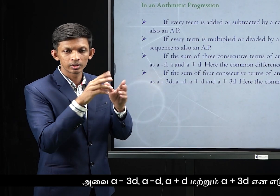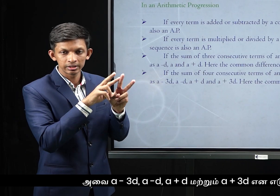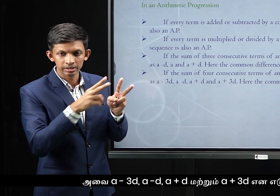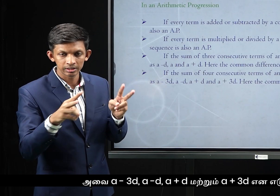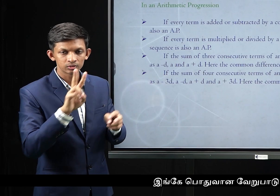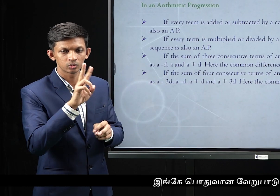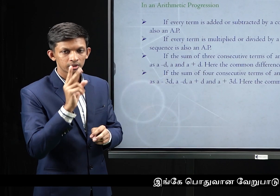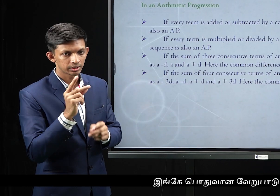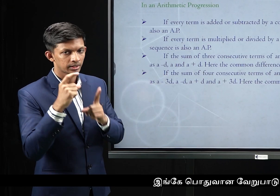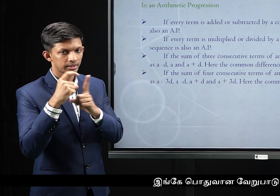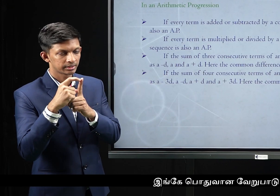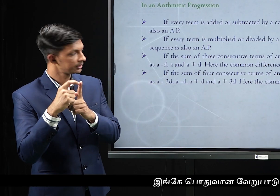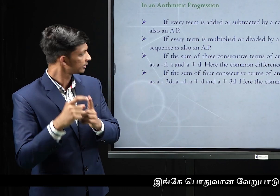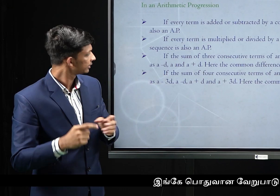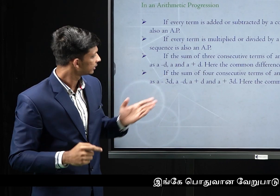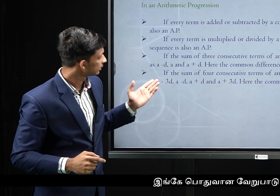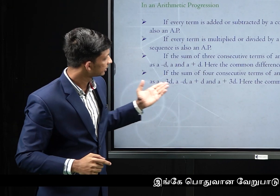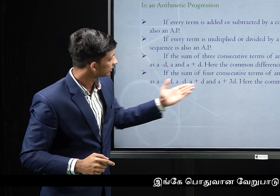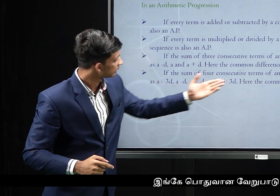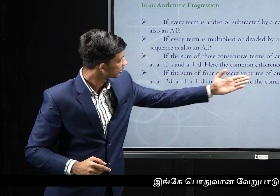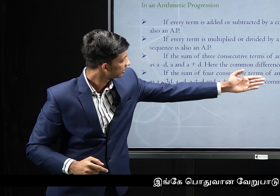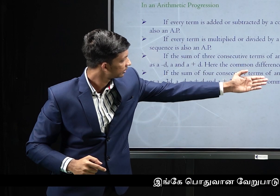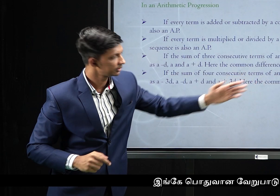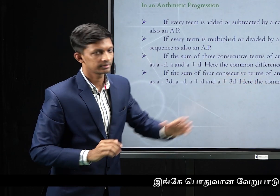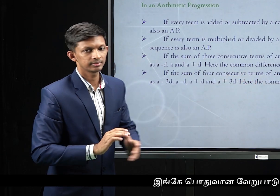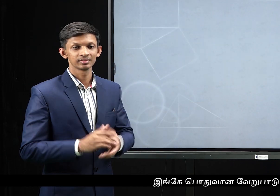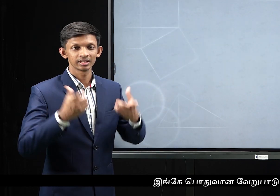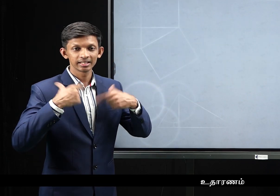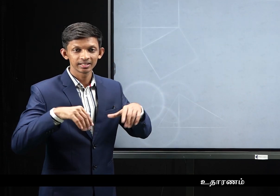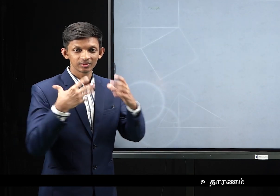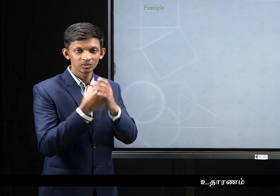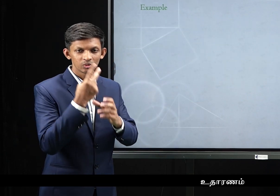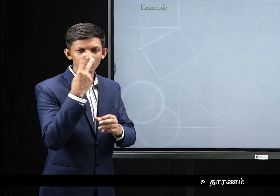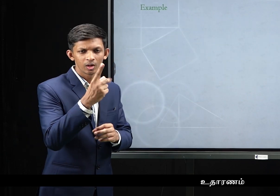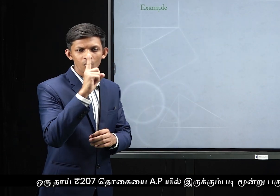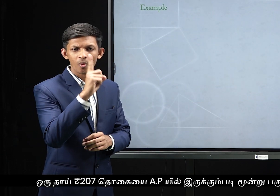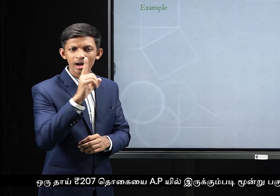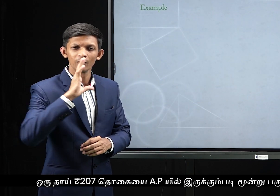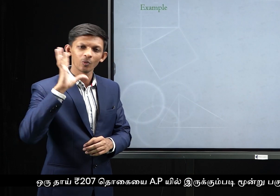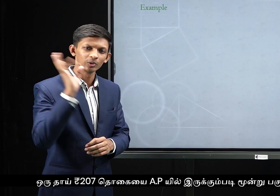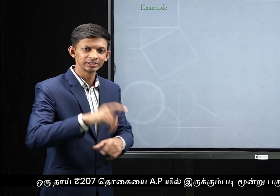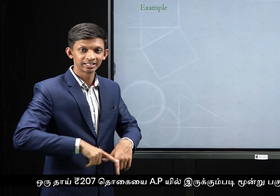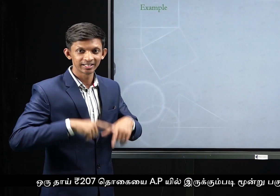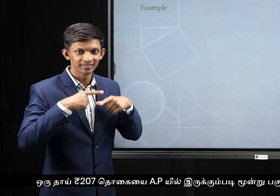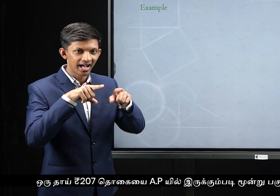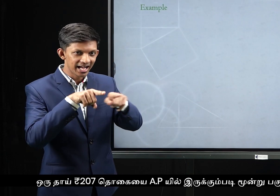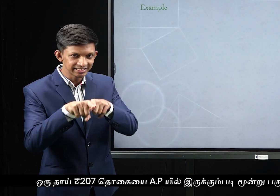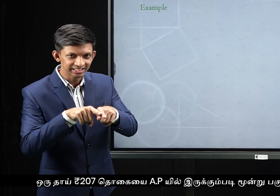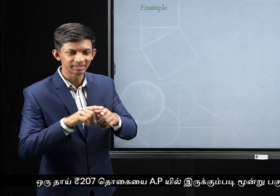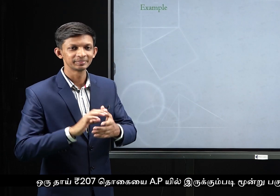எடுத்துக்கொள்ளலாம். இங்கே பொதுவான வேறுபாடு 2 டி. உதாரணம்: ஒரு தாய் ரூபாய்